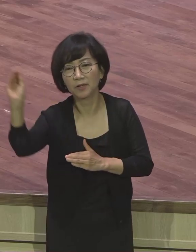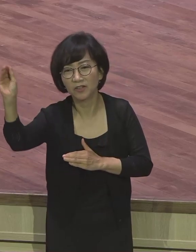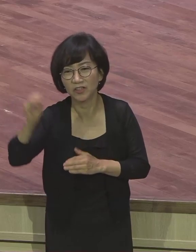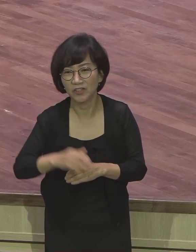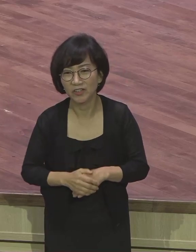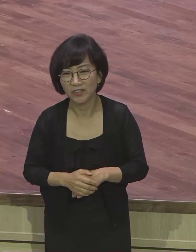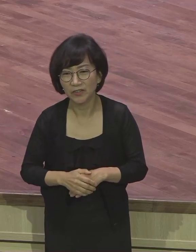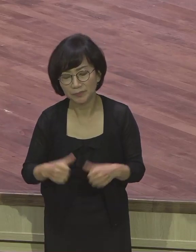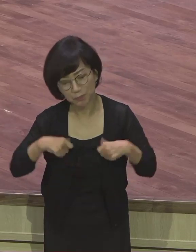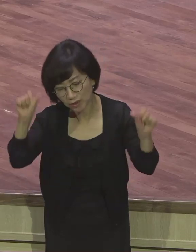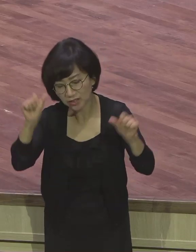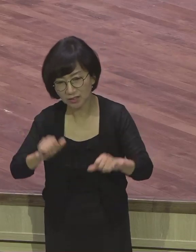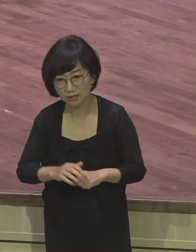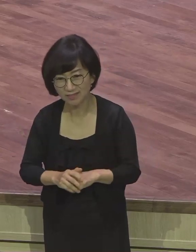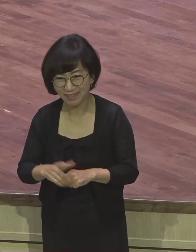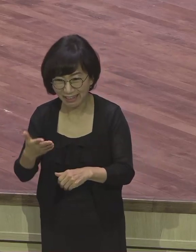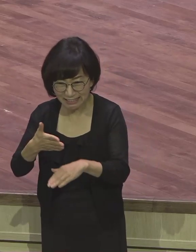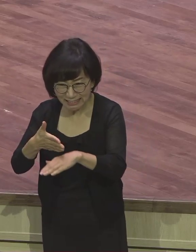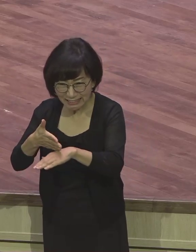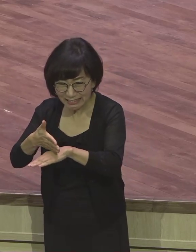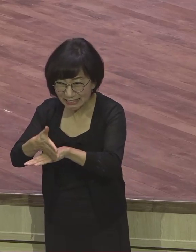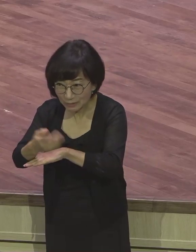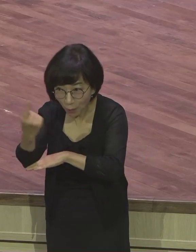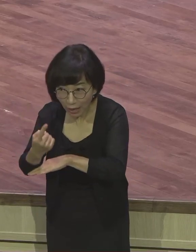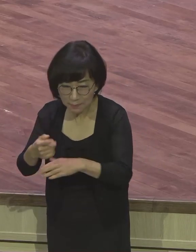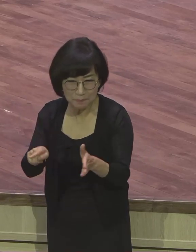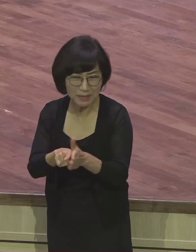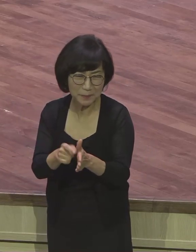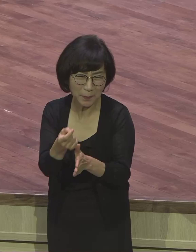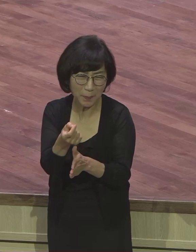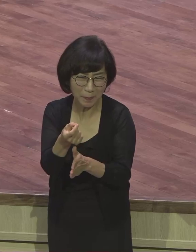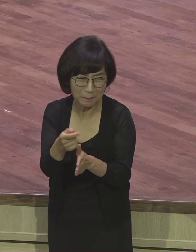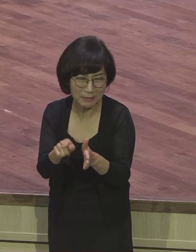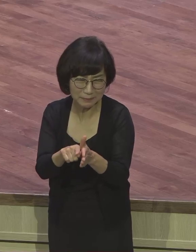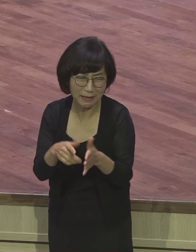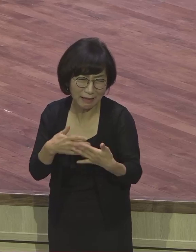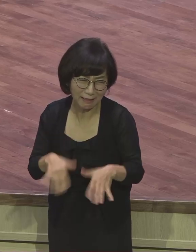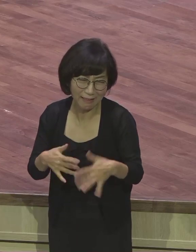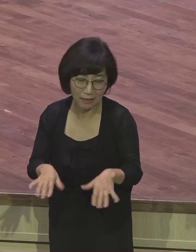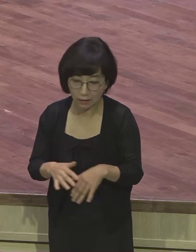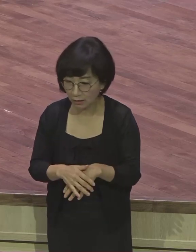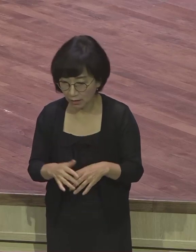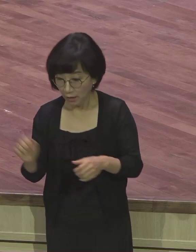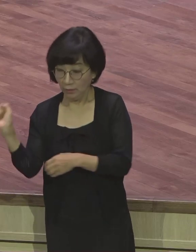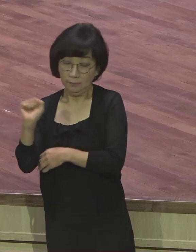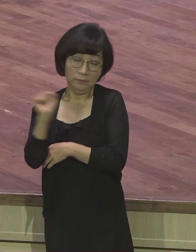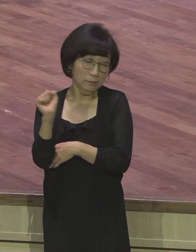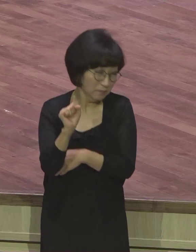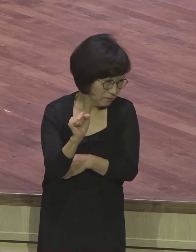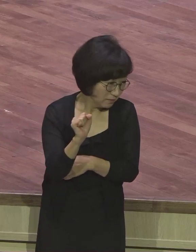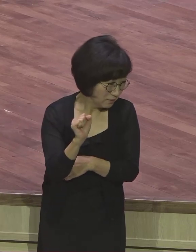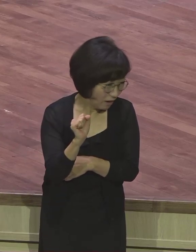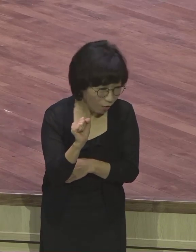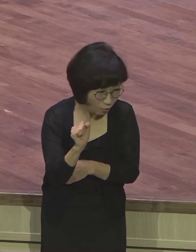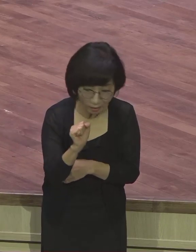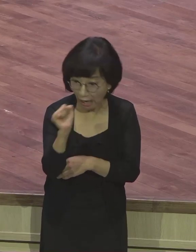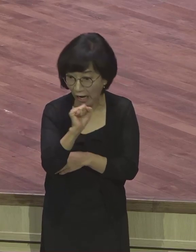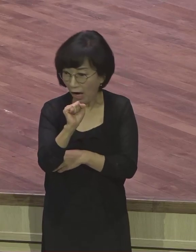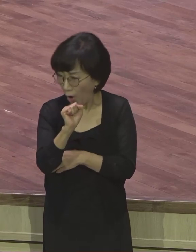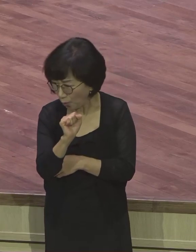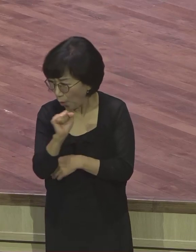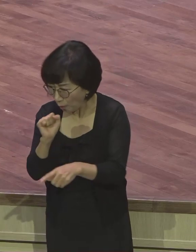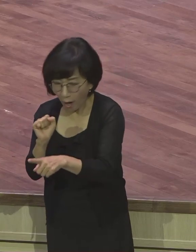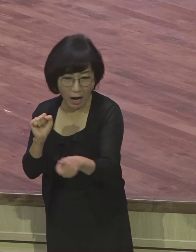주차하러 왔는데 그것도 늦게 온 사람들 거의 믿음 약한 사람들이 될 때부터 주차장 들어오자마자 막 짜증내고 화내고